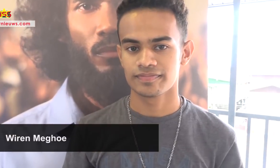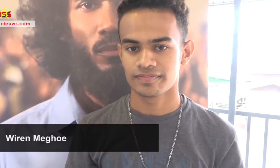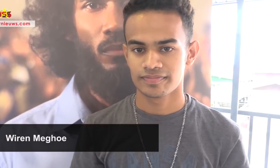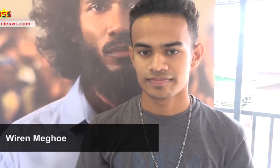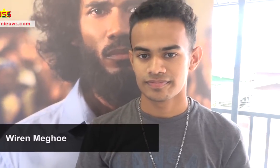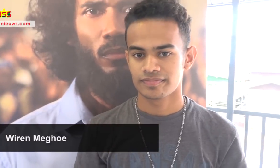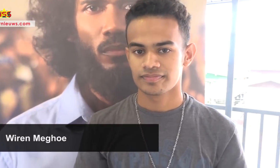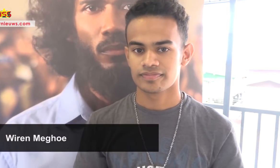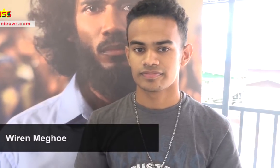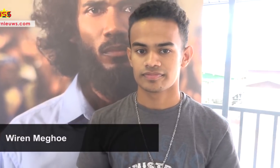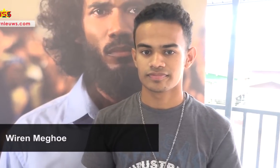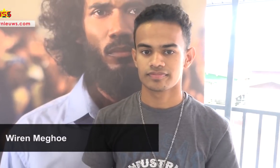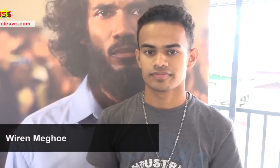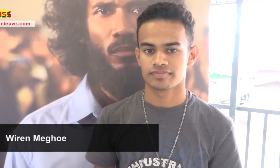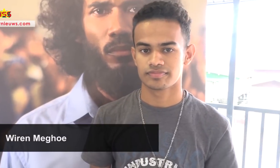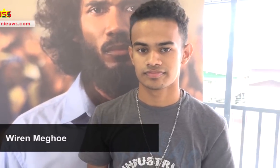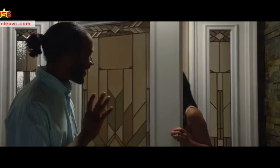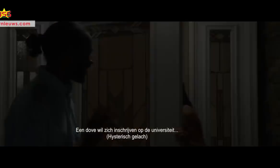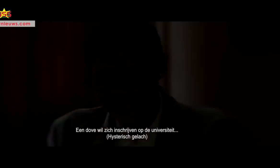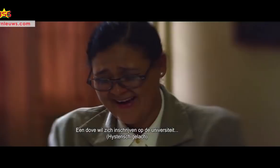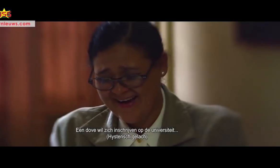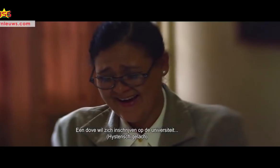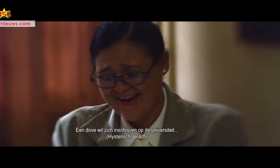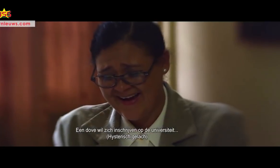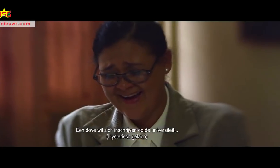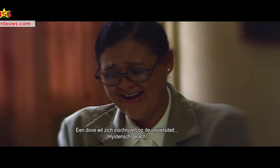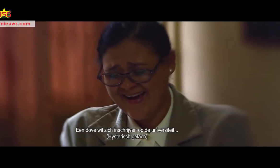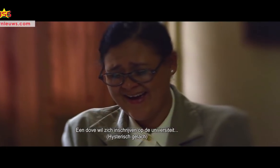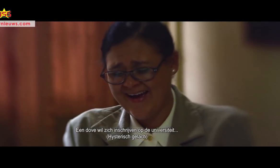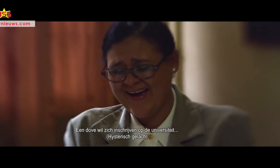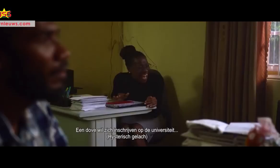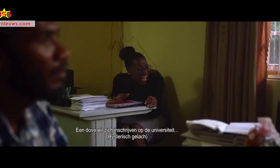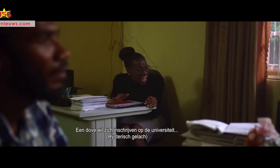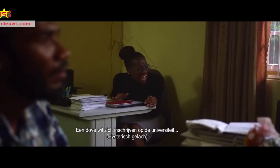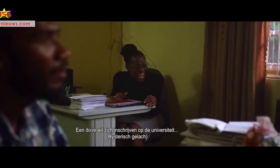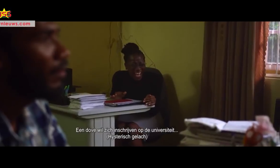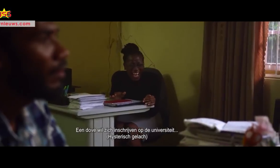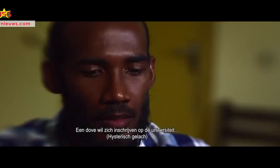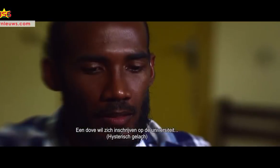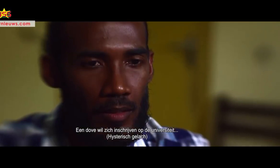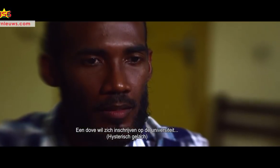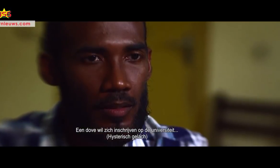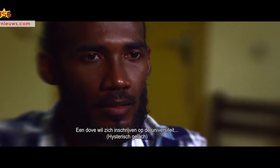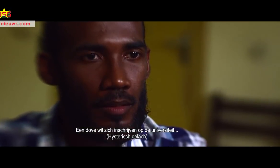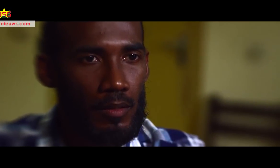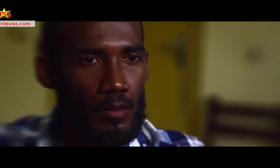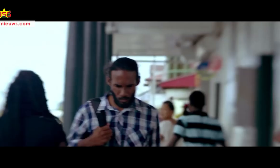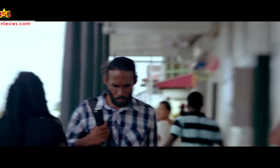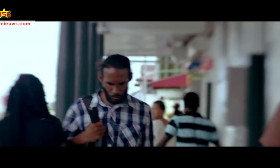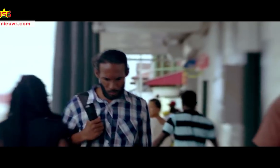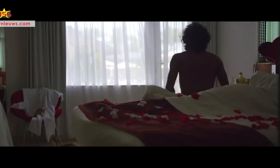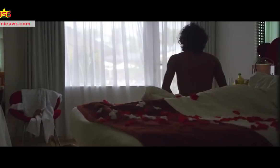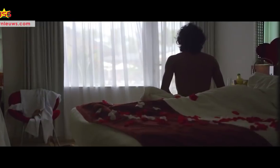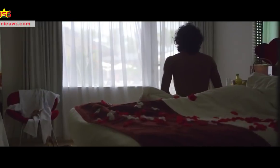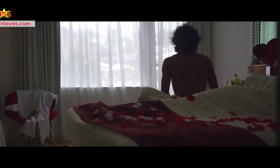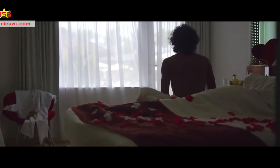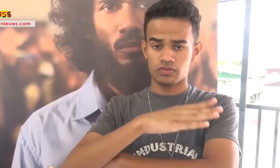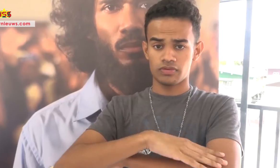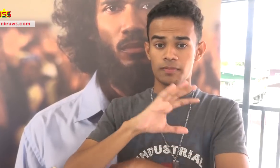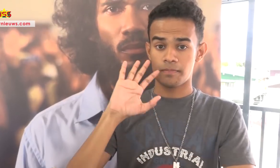ik wel willen in de toekomst. Doven wil de mens redden. Doven kunnen niet verder studeren? Op de Kennedy